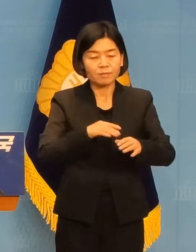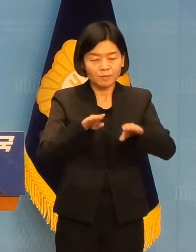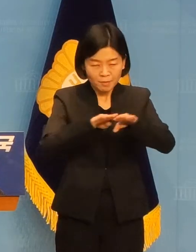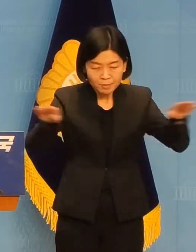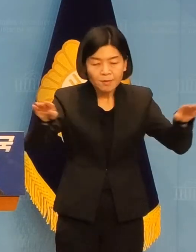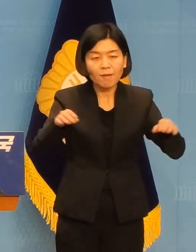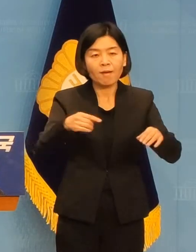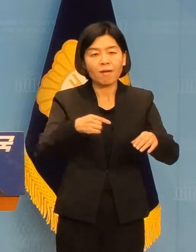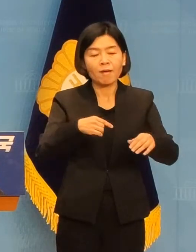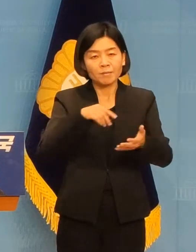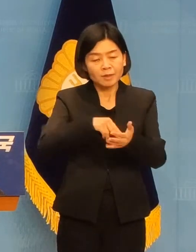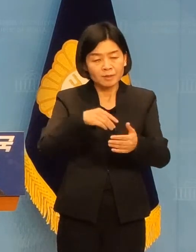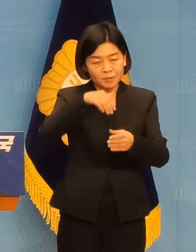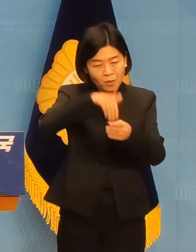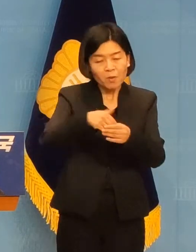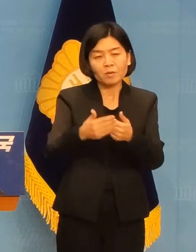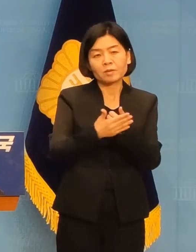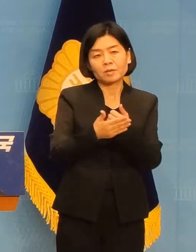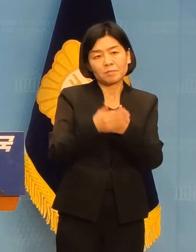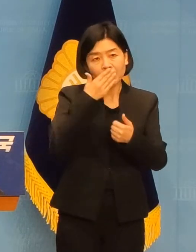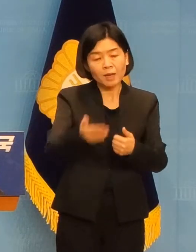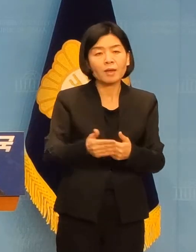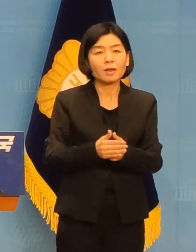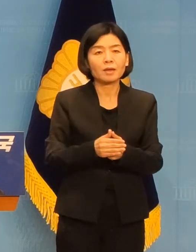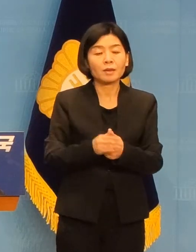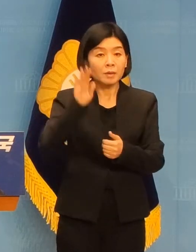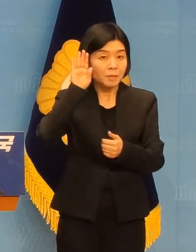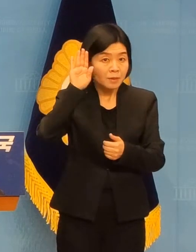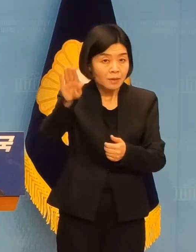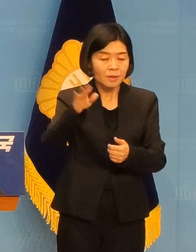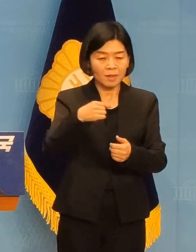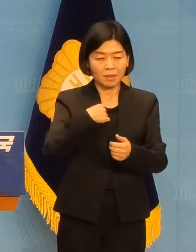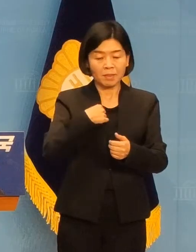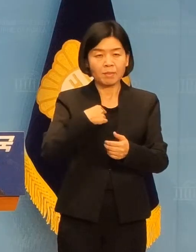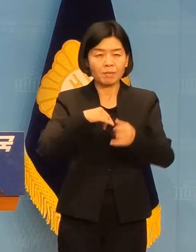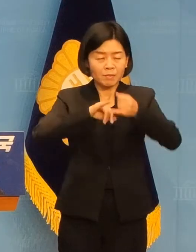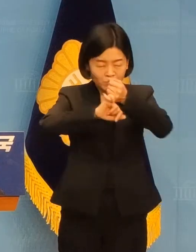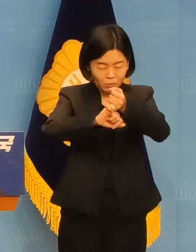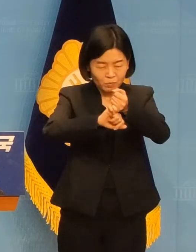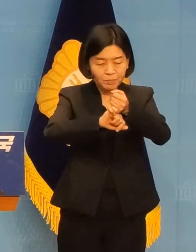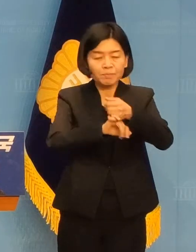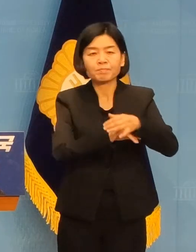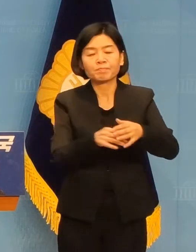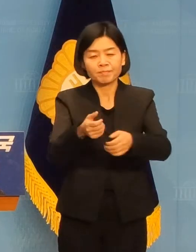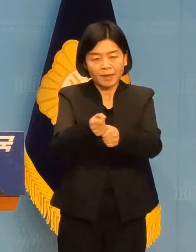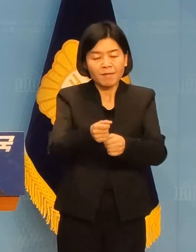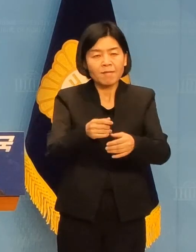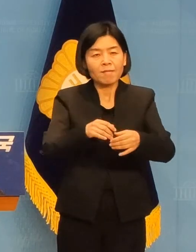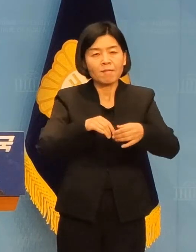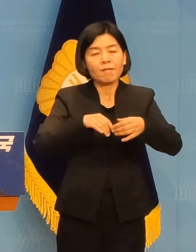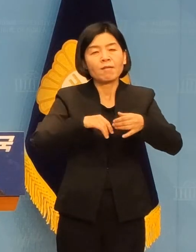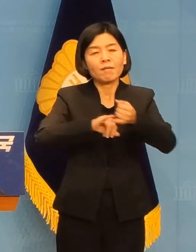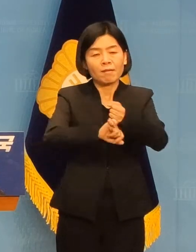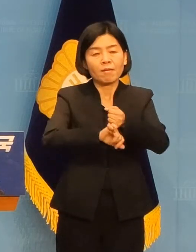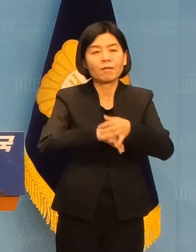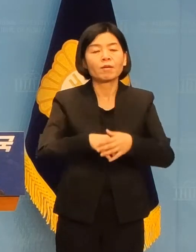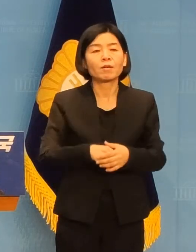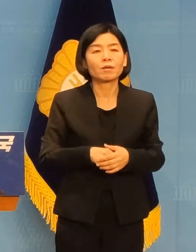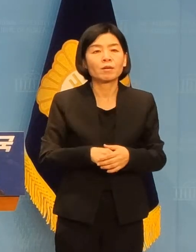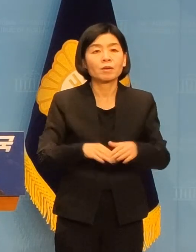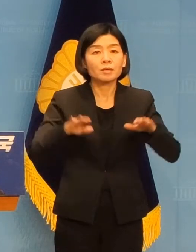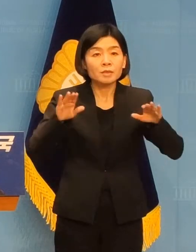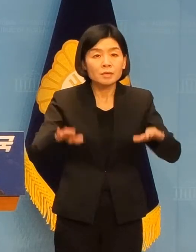받을 수 있습니다. 그 미래를 제가 반드시 앞당기겠습니다.